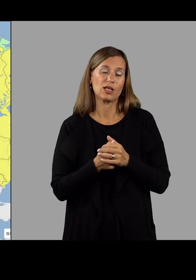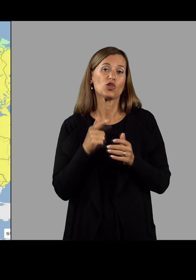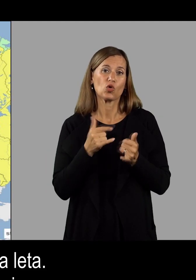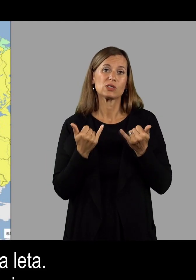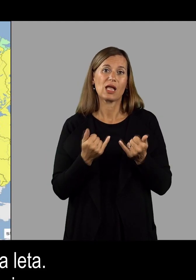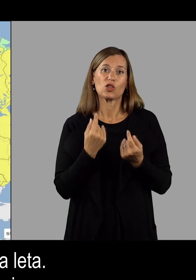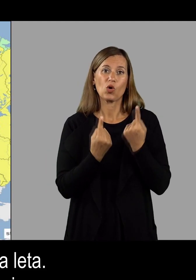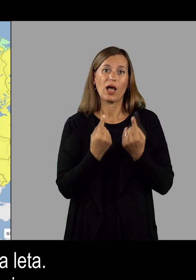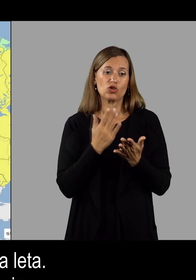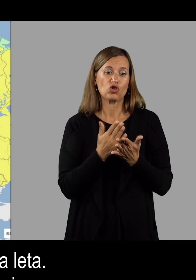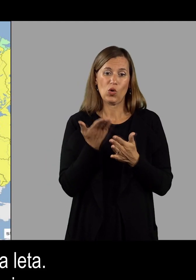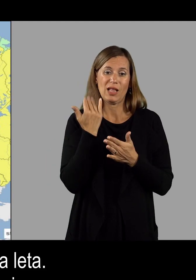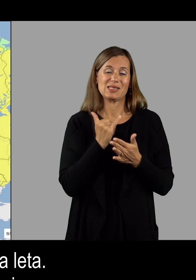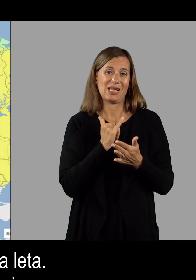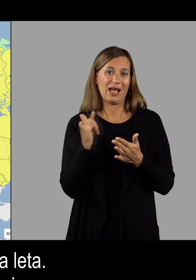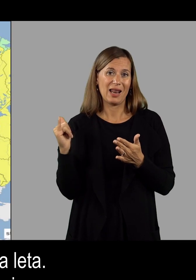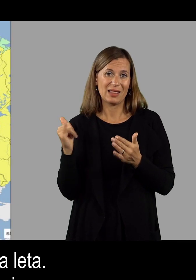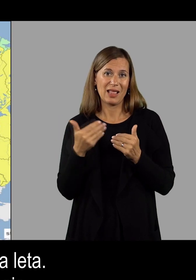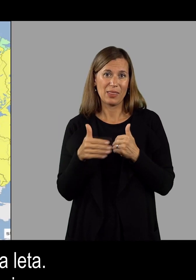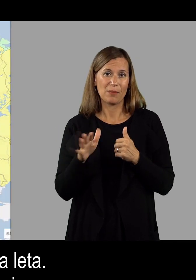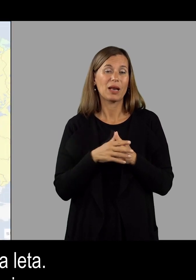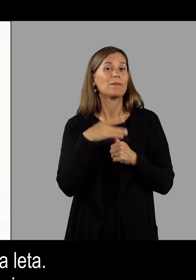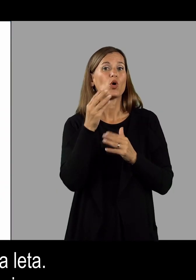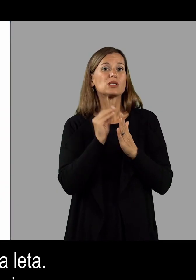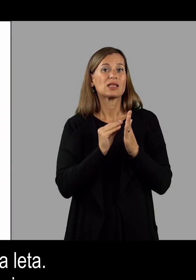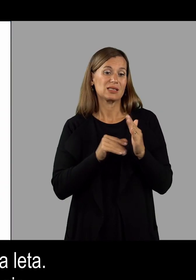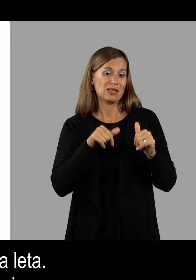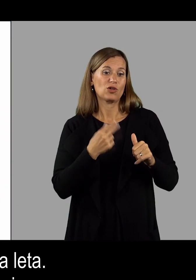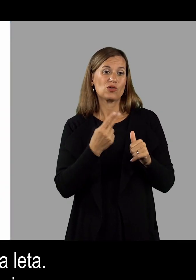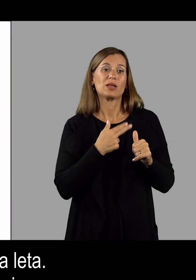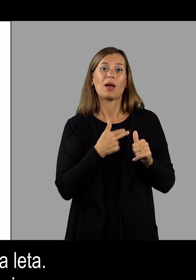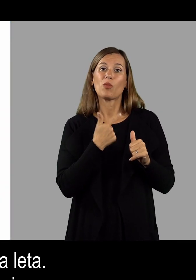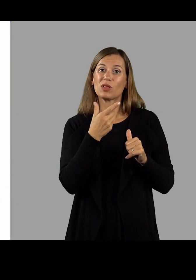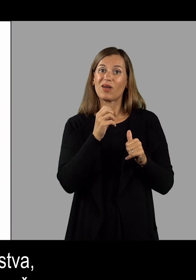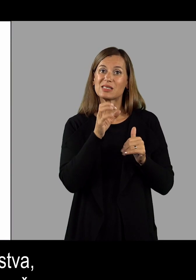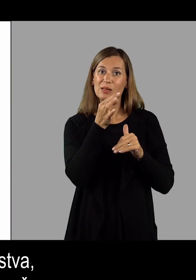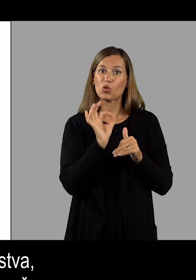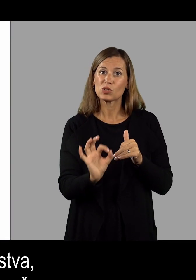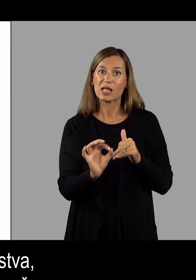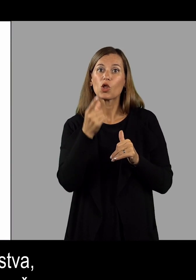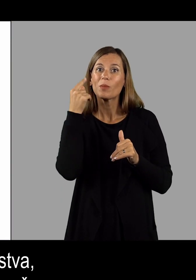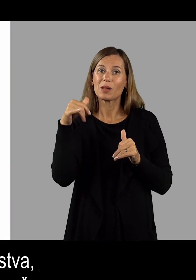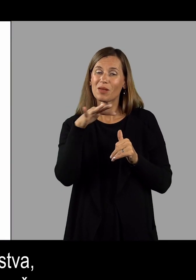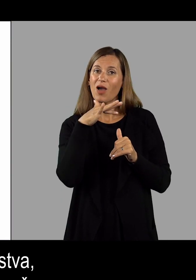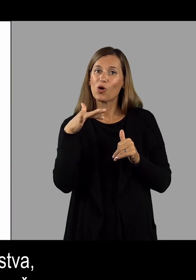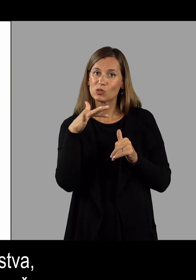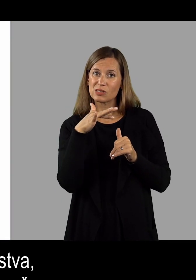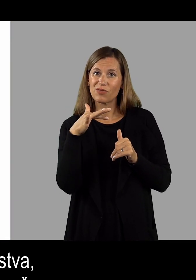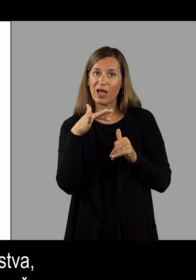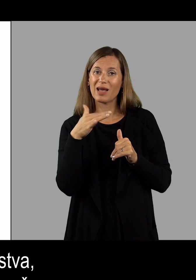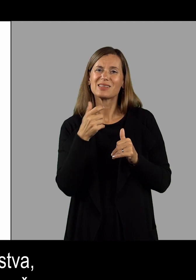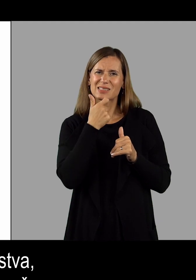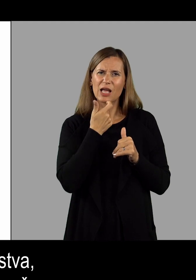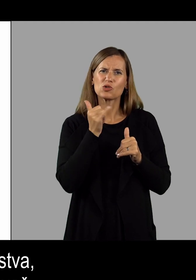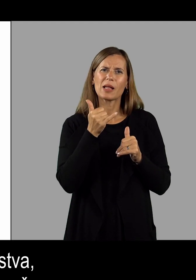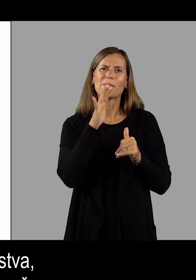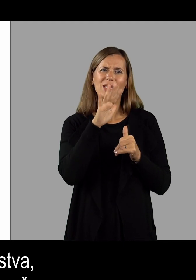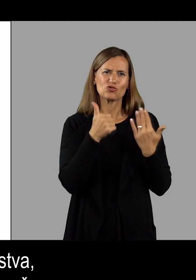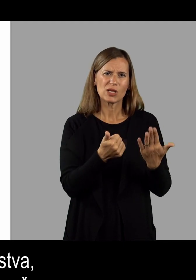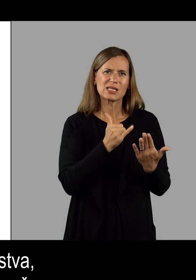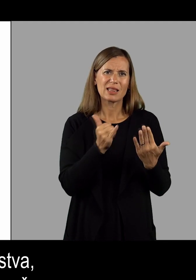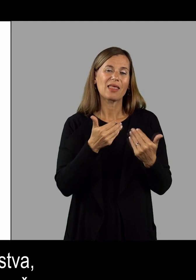Švedskem, v Franciji, Norveškem in v Nemčiji. V fazi razvoja je pa na Islandiji, Danskem, v Belgiji,